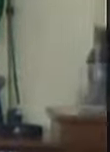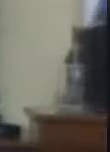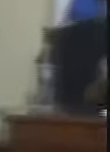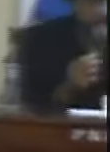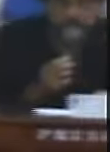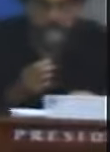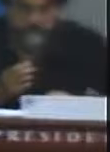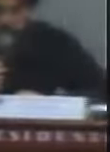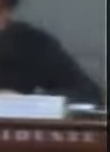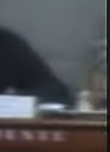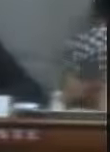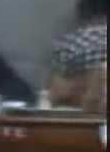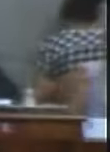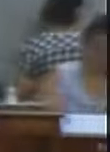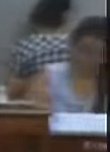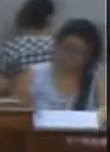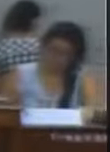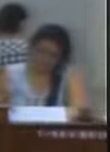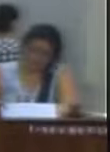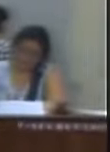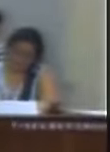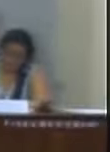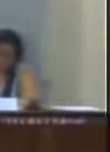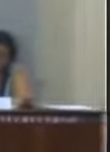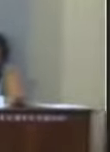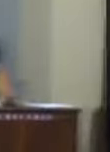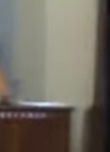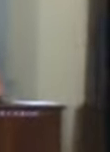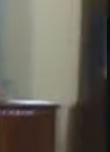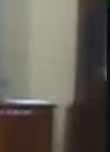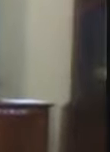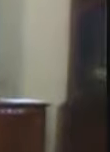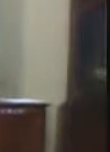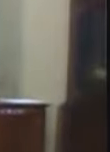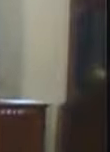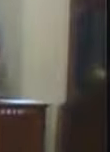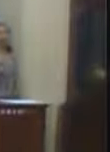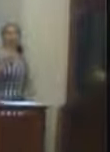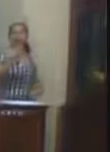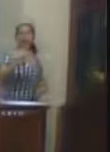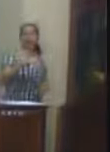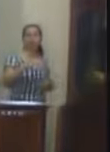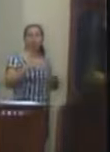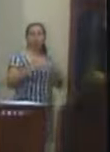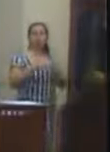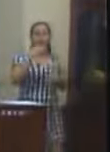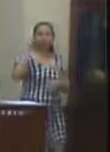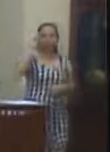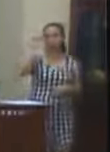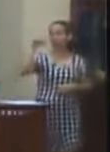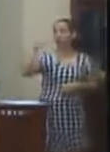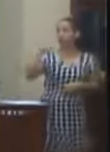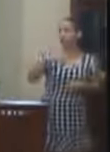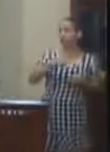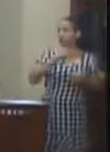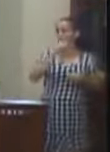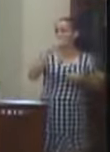Como não tem a ordem do dia, desejo a todos uma boa noite, um bom final de semana, até terça-feira, se Deus quiser. Que isso?